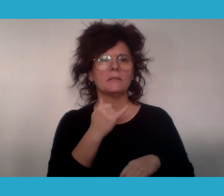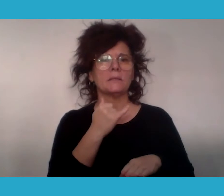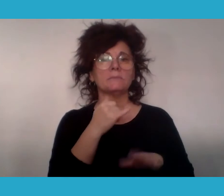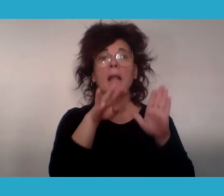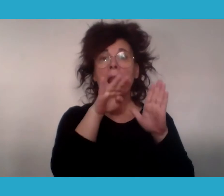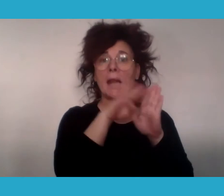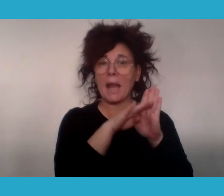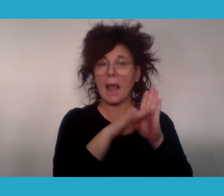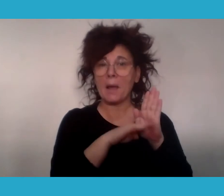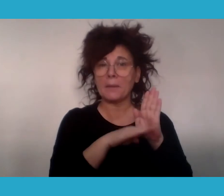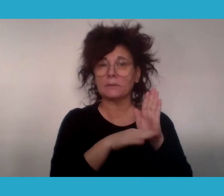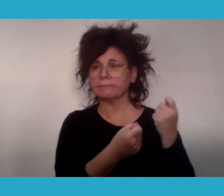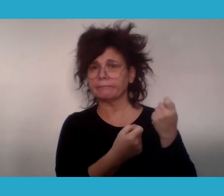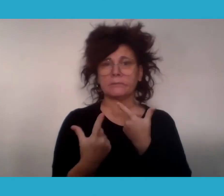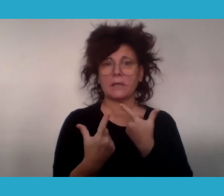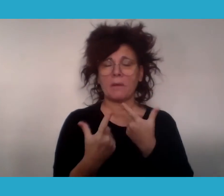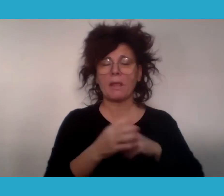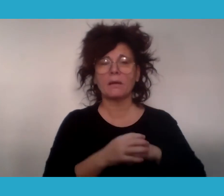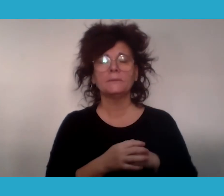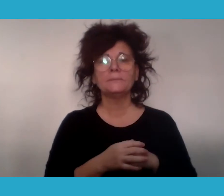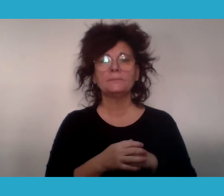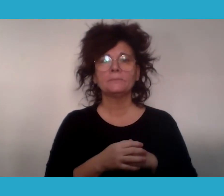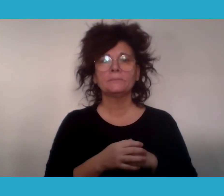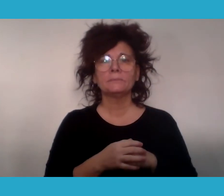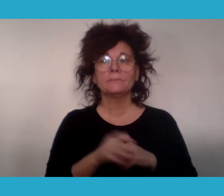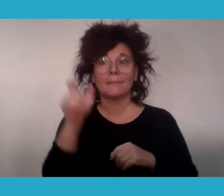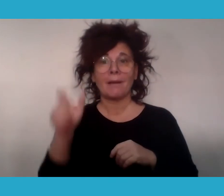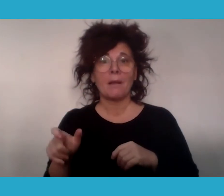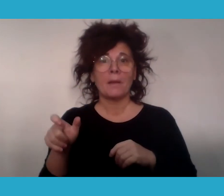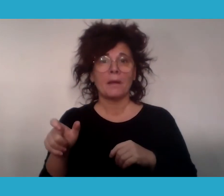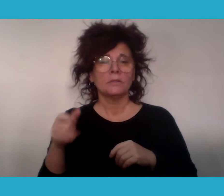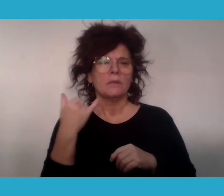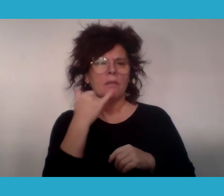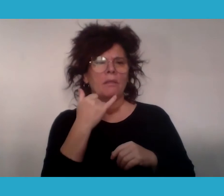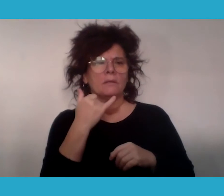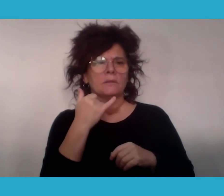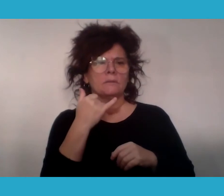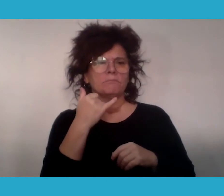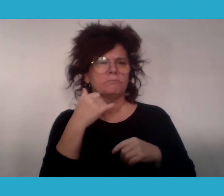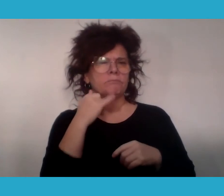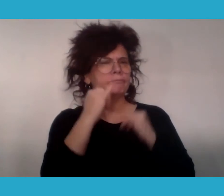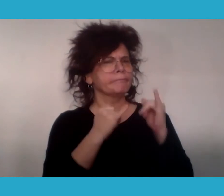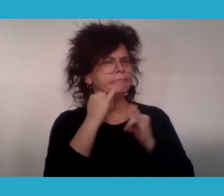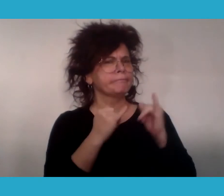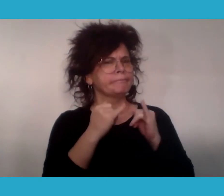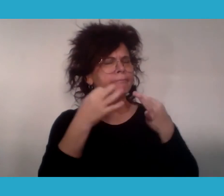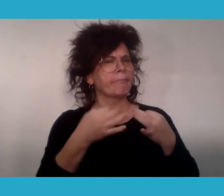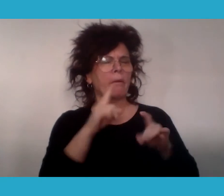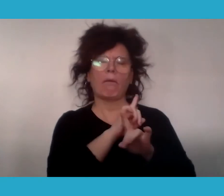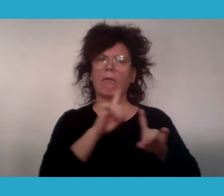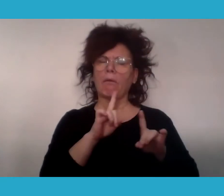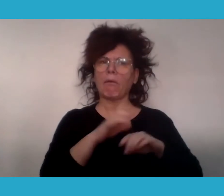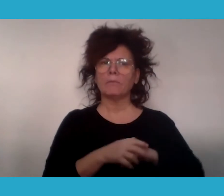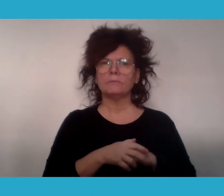nuevamente a disposición el reglamento. Solicita a la expositora que lo que se dice no es correcto, que no